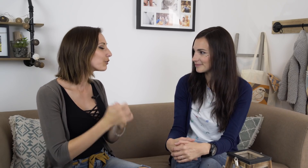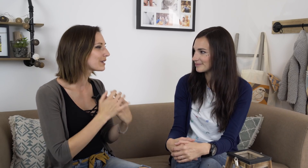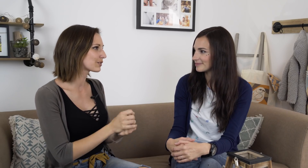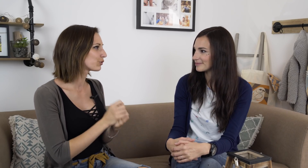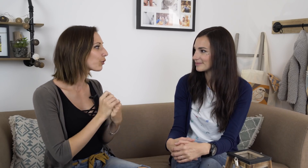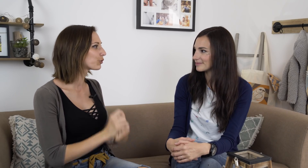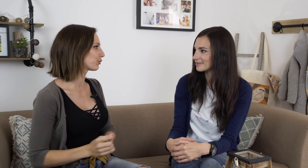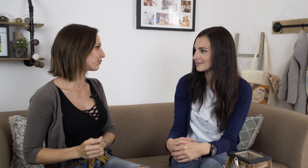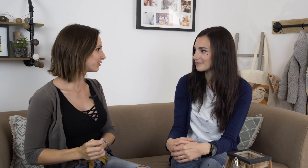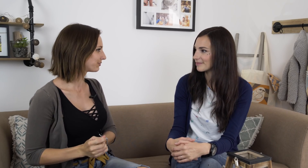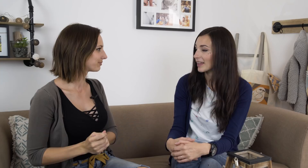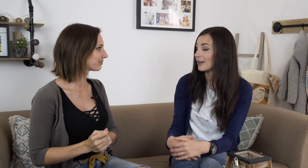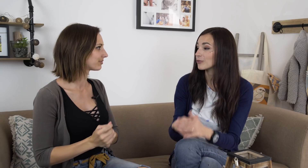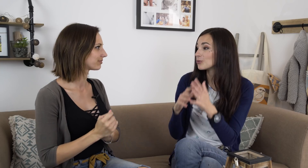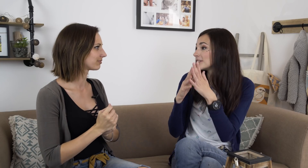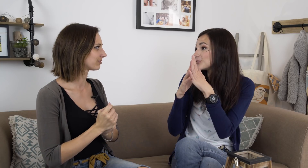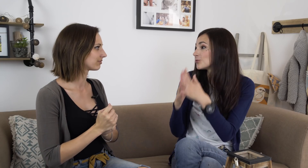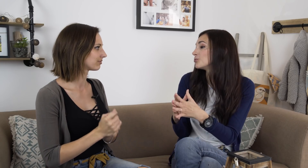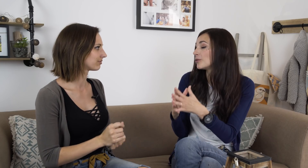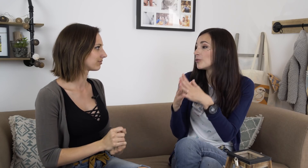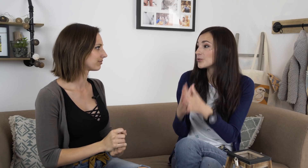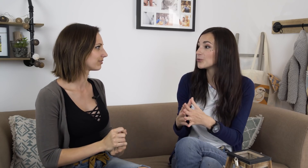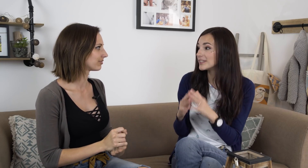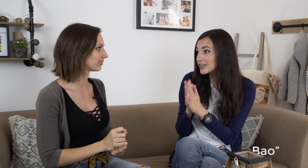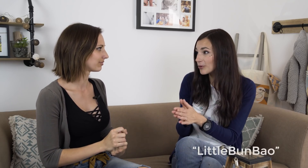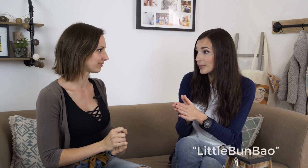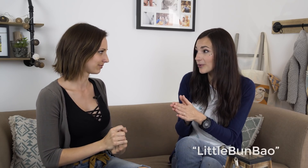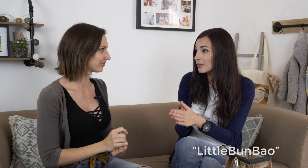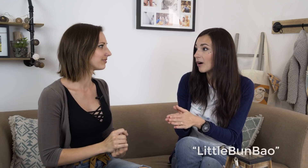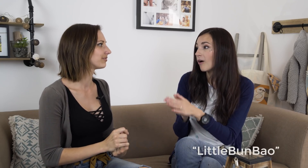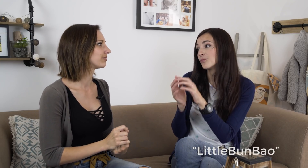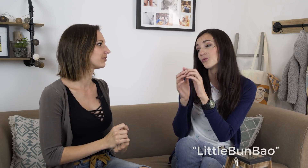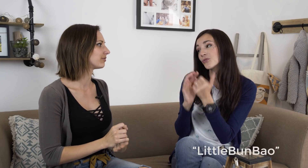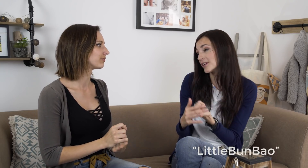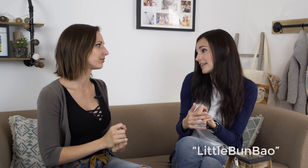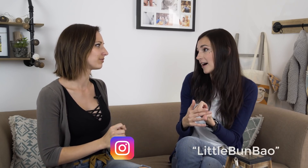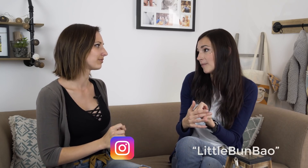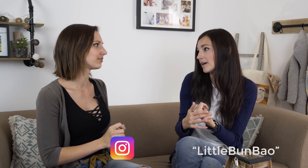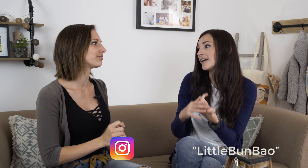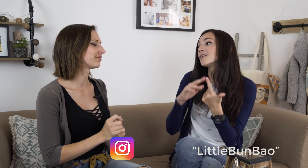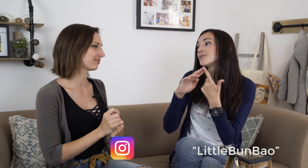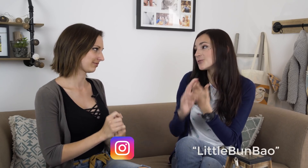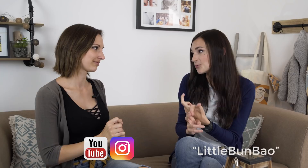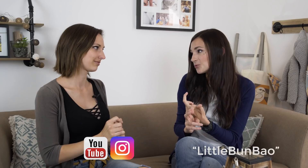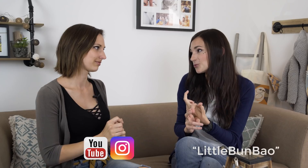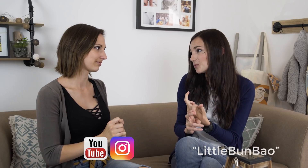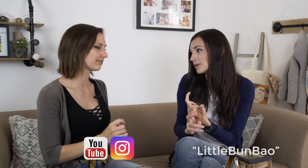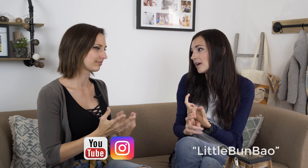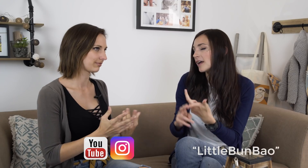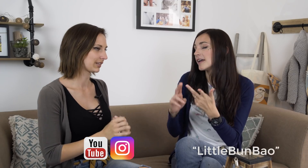où est-ce qu'on te retrouve? Alors, je suis sous le pseudo Little Bambao, on me trouve sur Instagram, sur YouTube